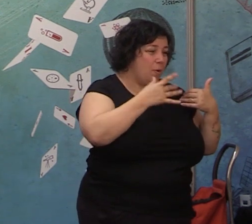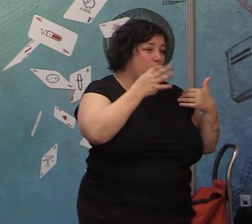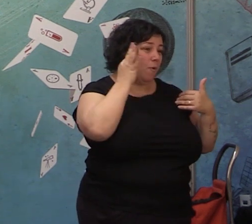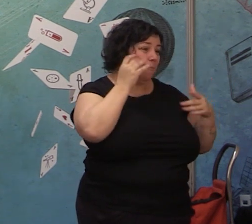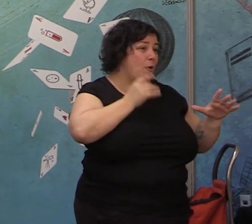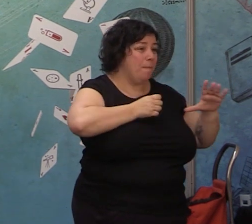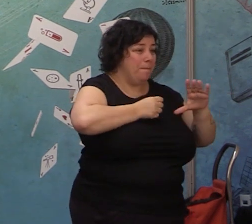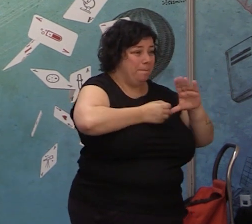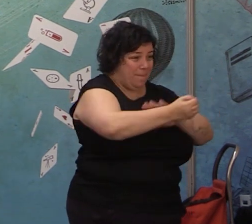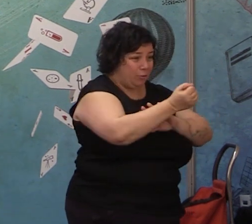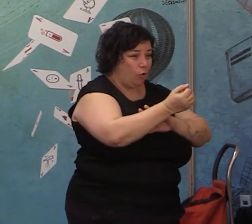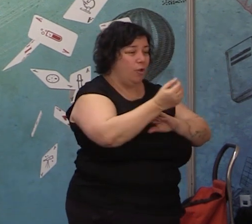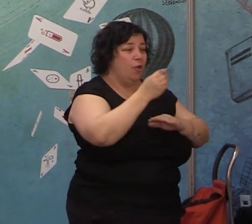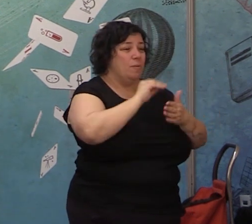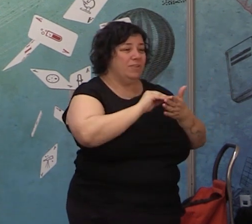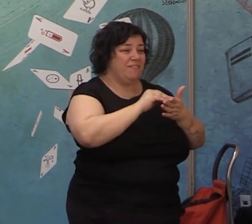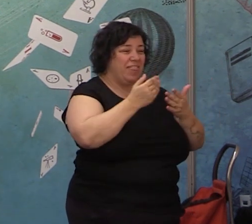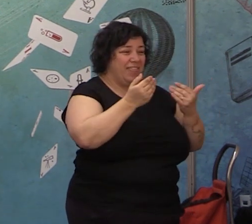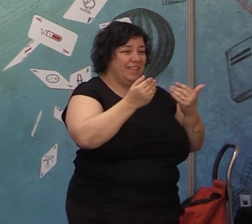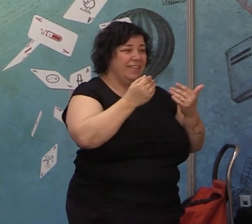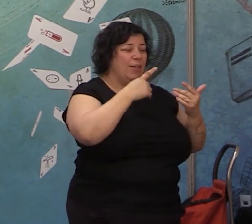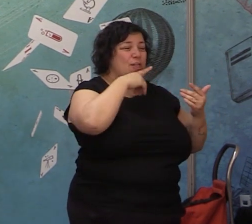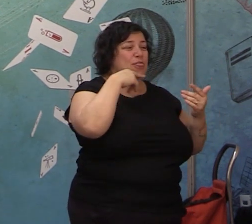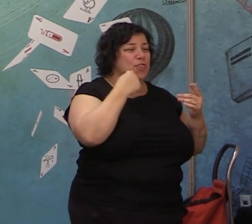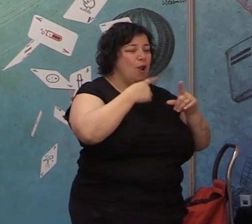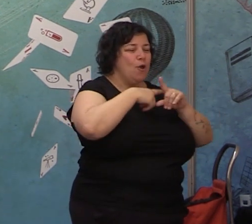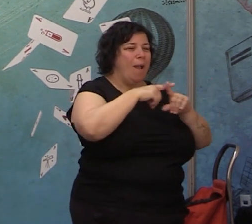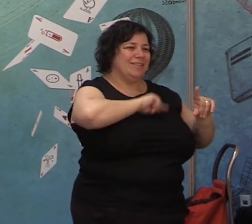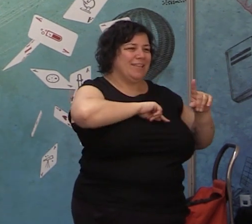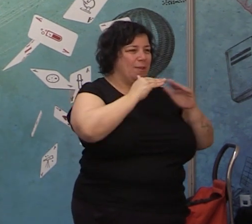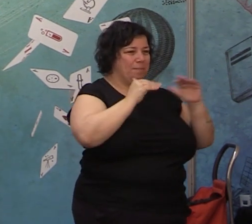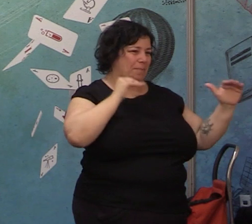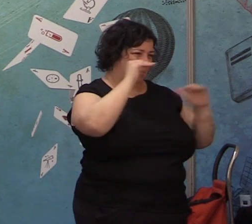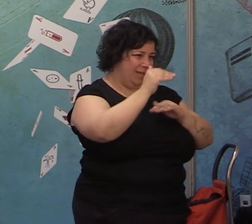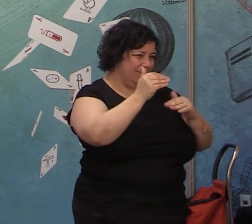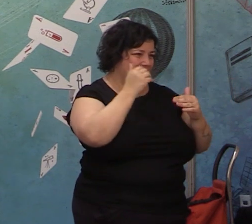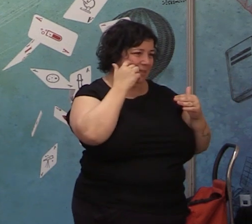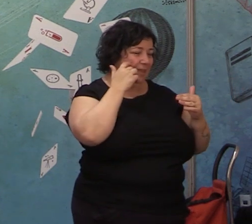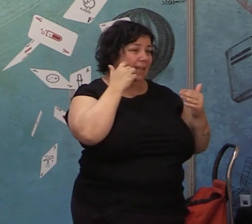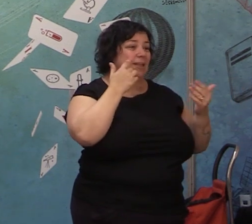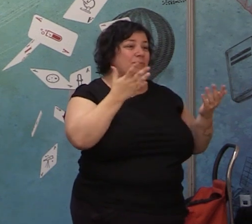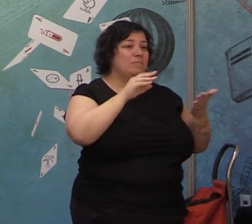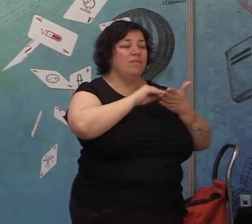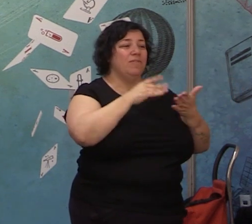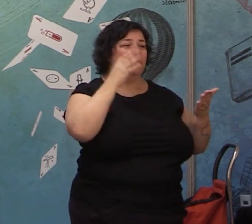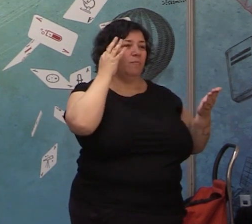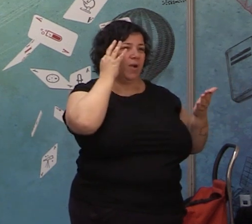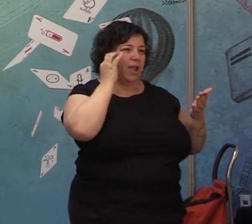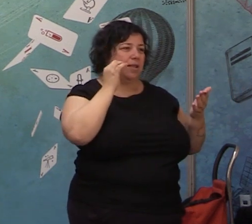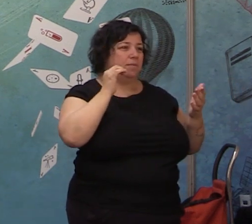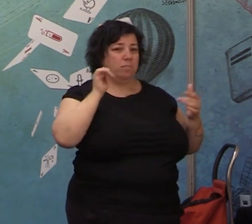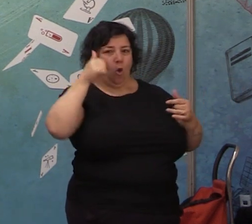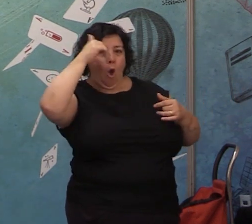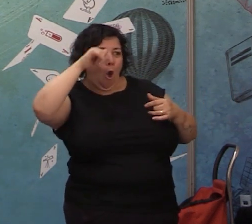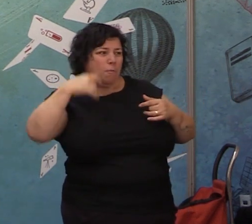parto, lo más seguro es que el umbral del dolor sea mucho más alto. Entonces, ocurre que a lo mejor lo que se le traduce al